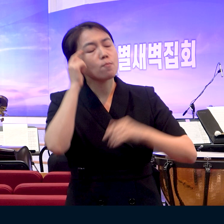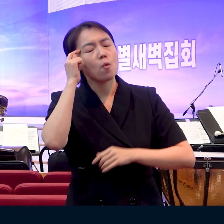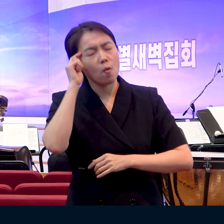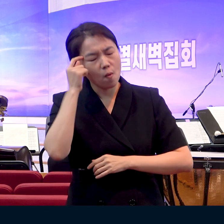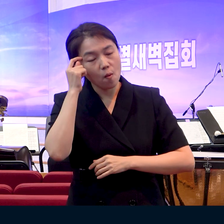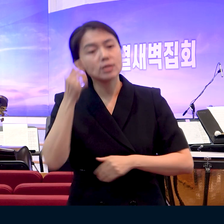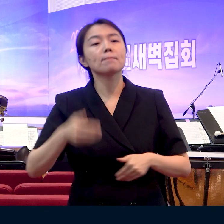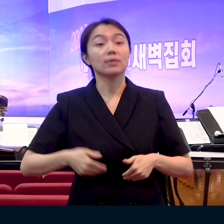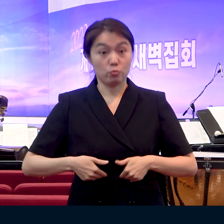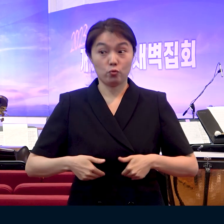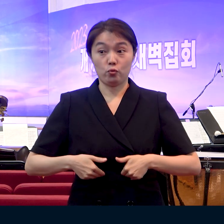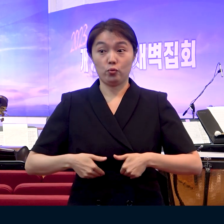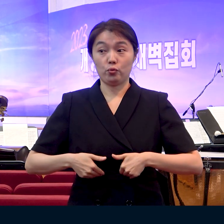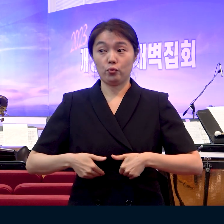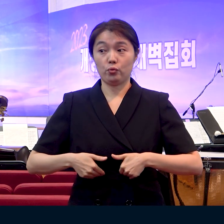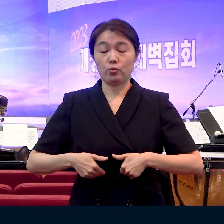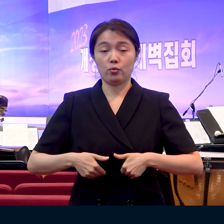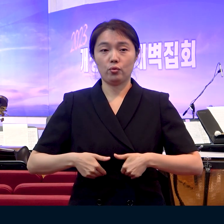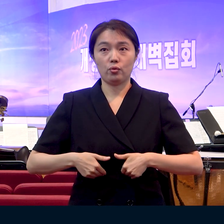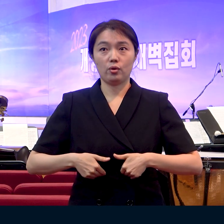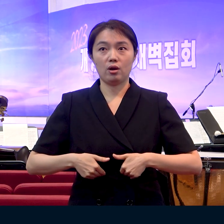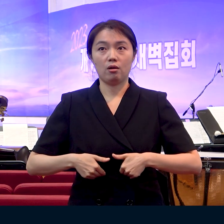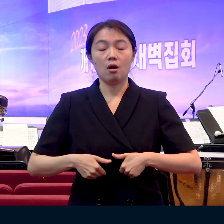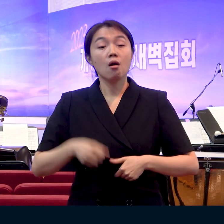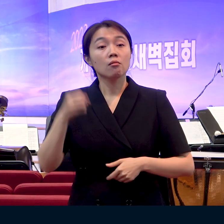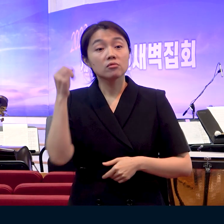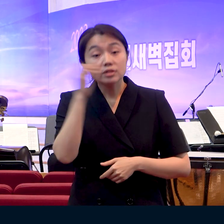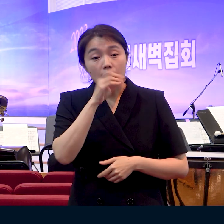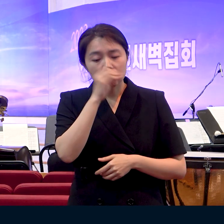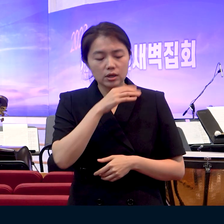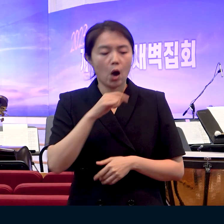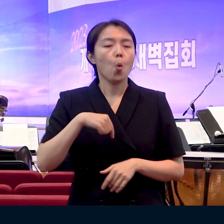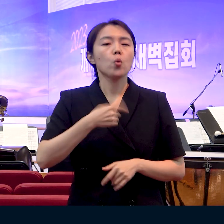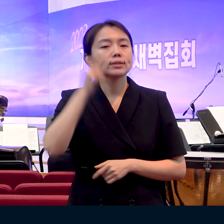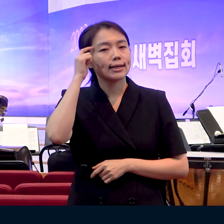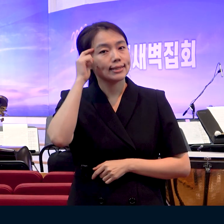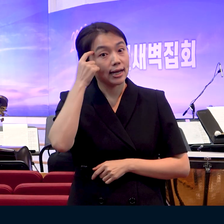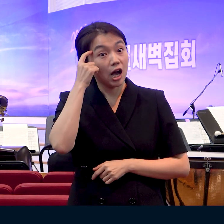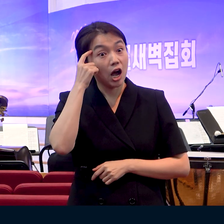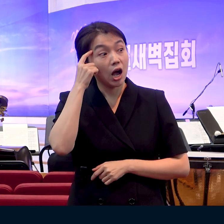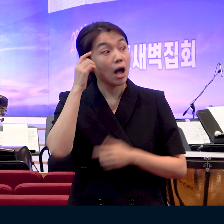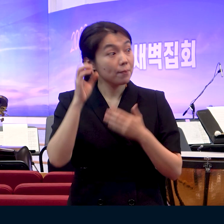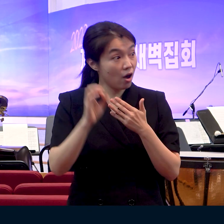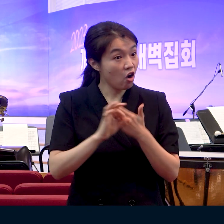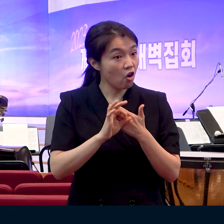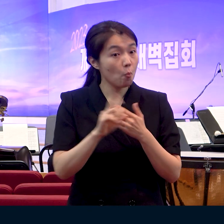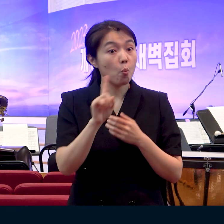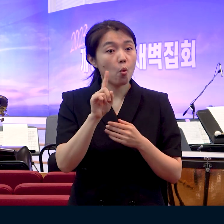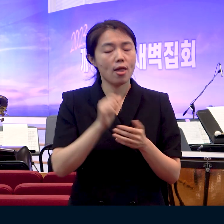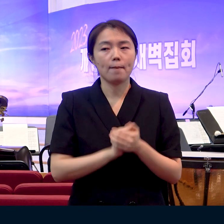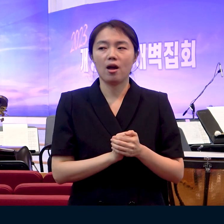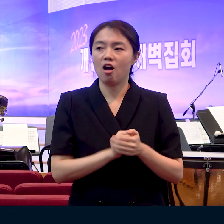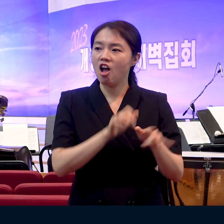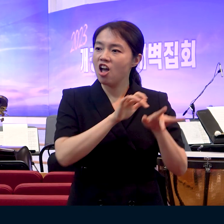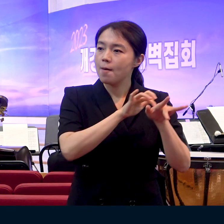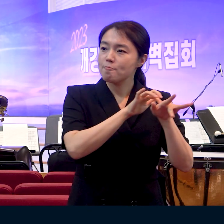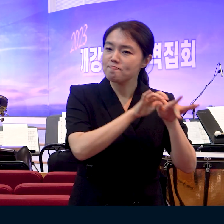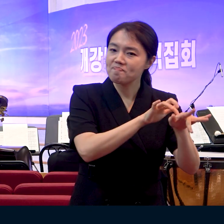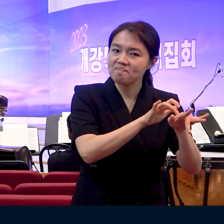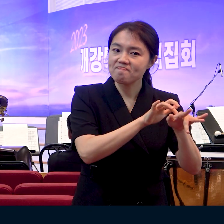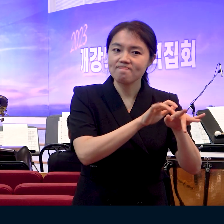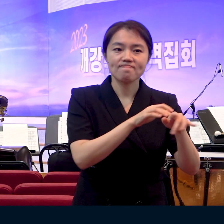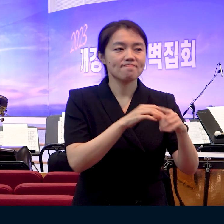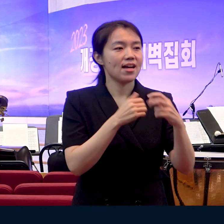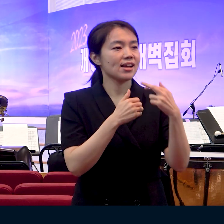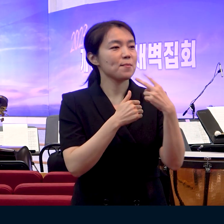묵상해야지 그냥 말씀을 제껴놓고 그냥 혼자 생각하면요 잡생각이 들어올 수가 있어요. 아니면 심한 경우는